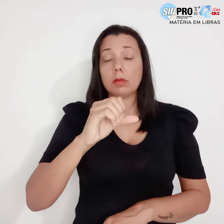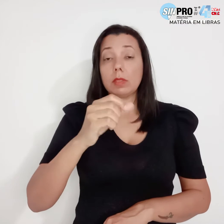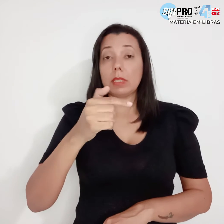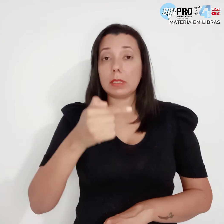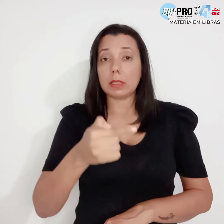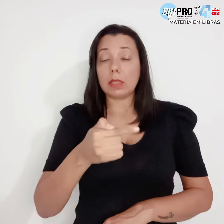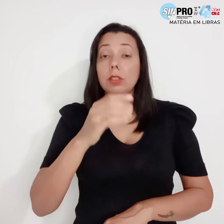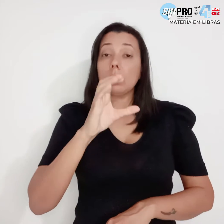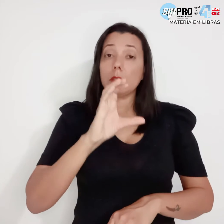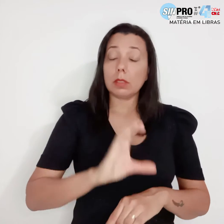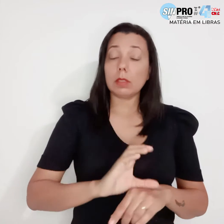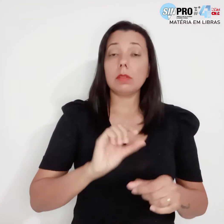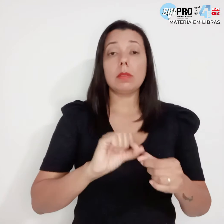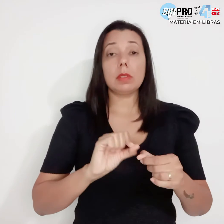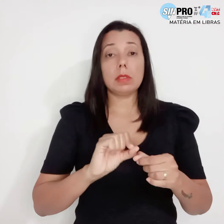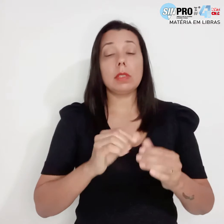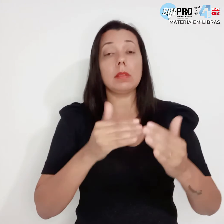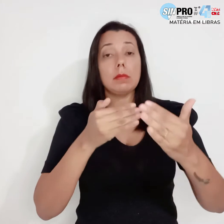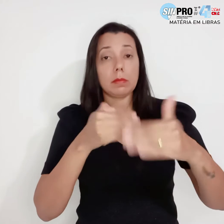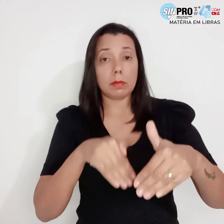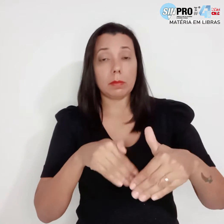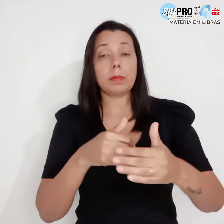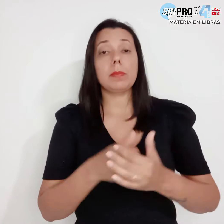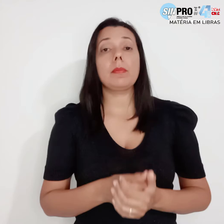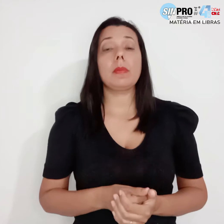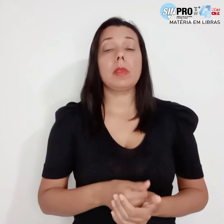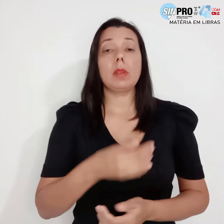2.680.697 candidatos fizeram o exame,